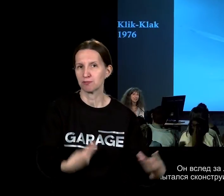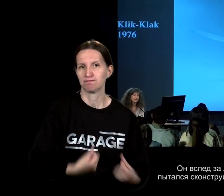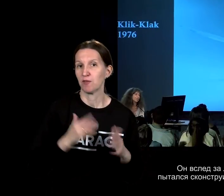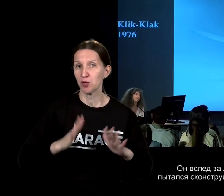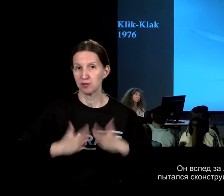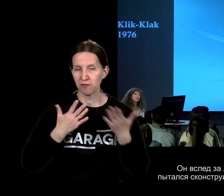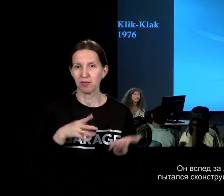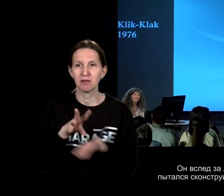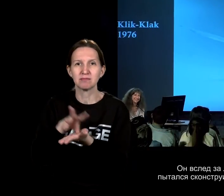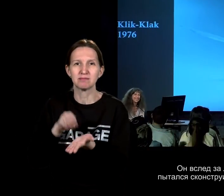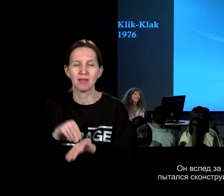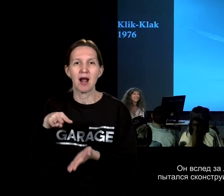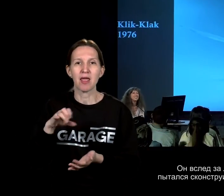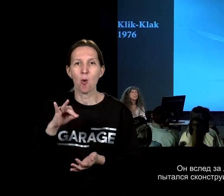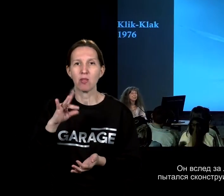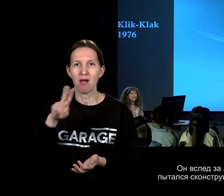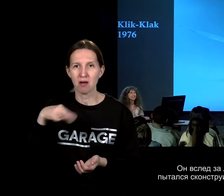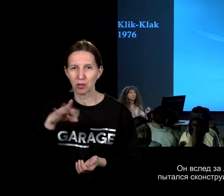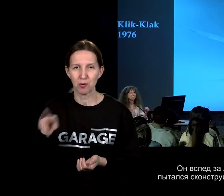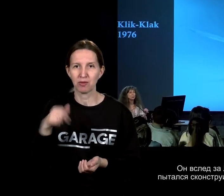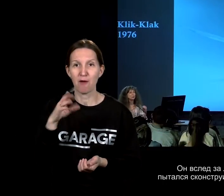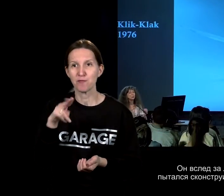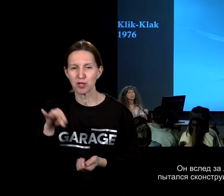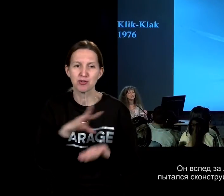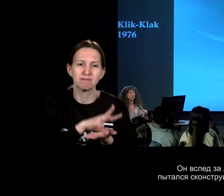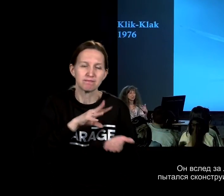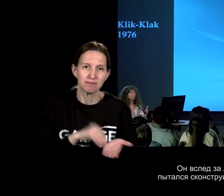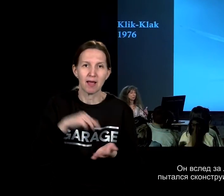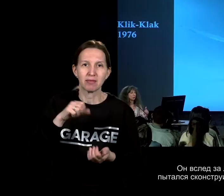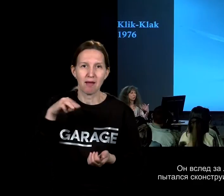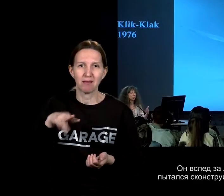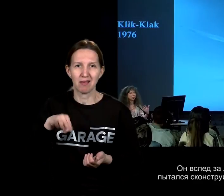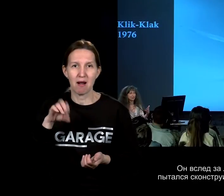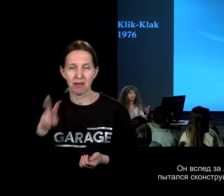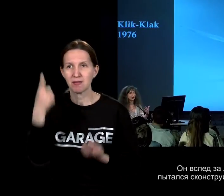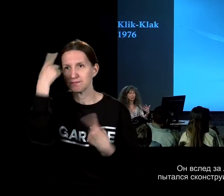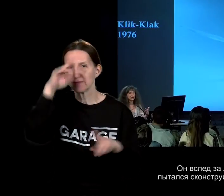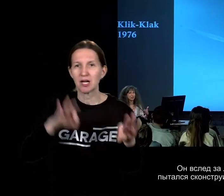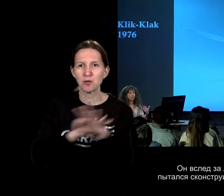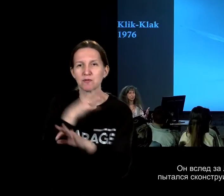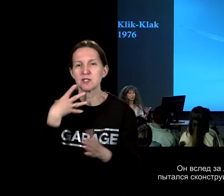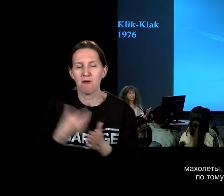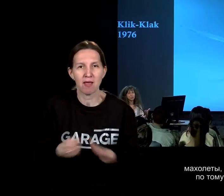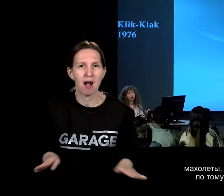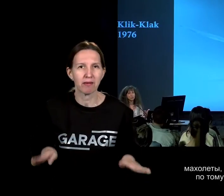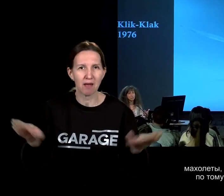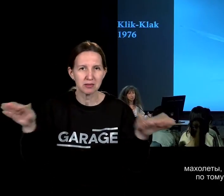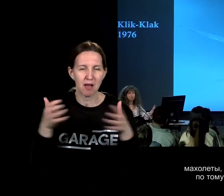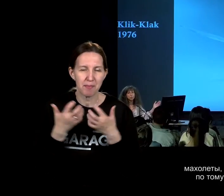за Леонардо да Винчи, вслед за Татлином, пытался придумать сконструировать свои летательные аппараты, которые